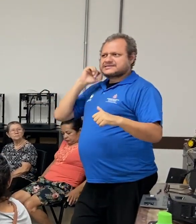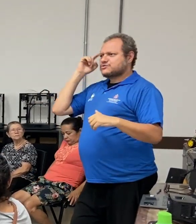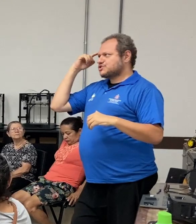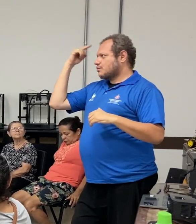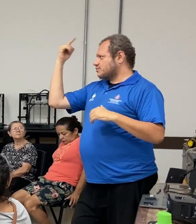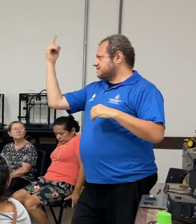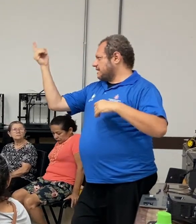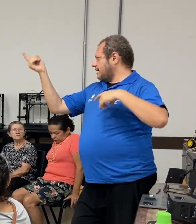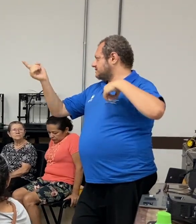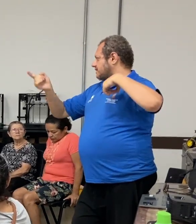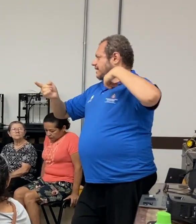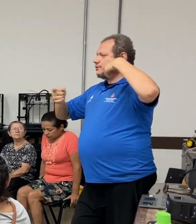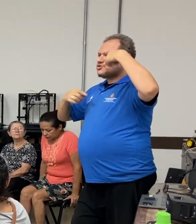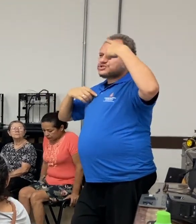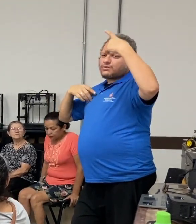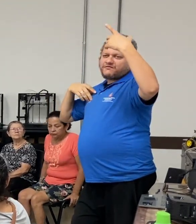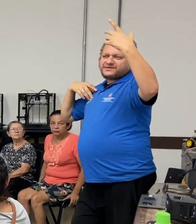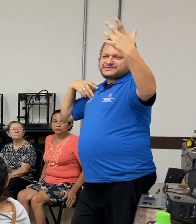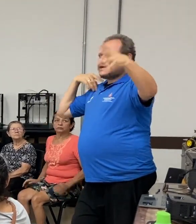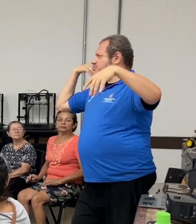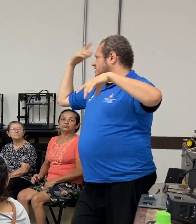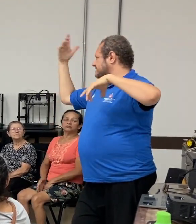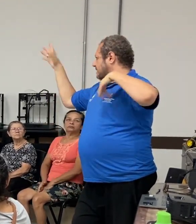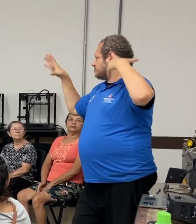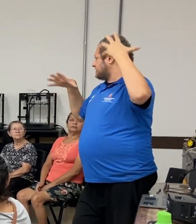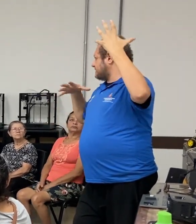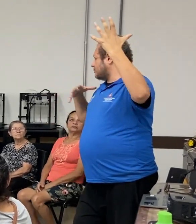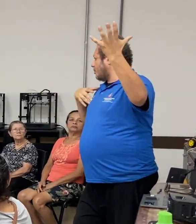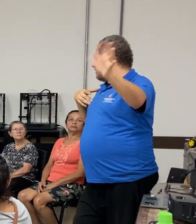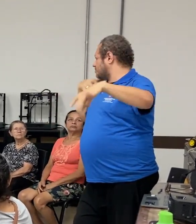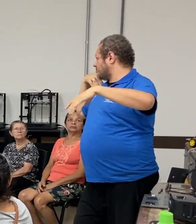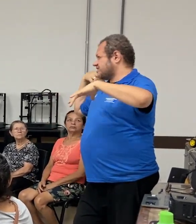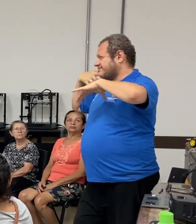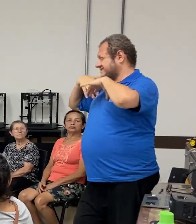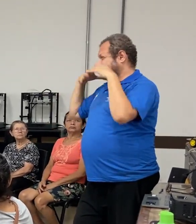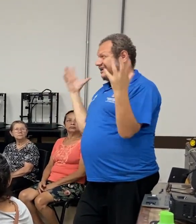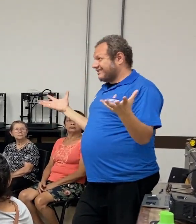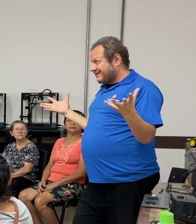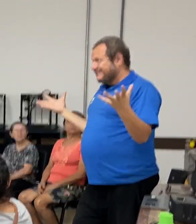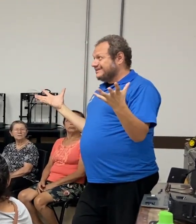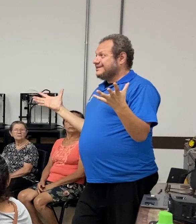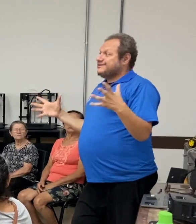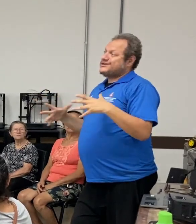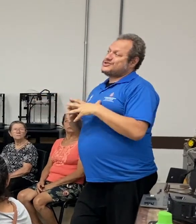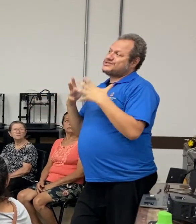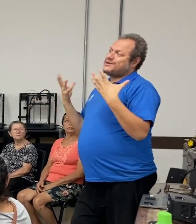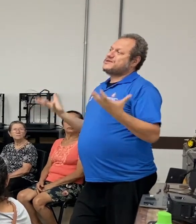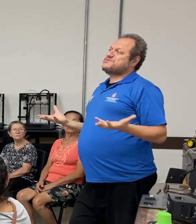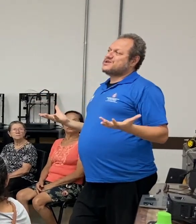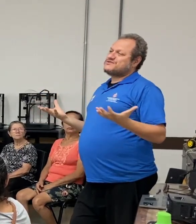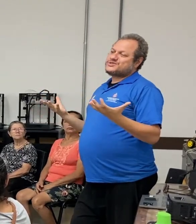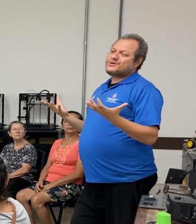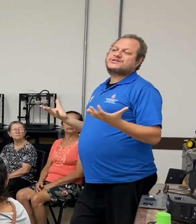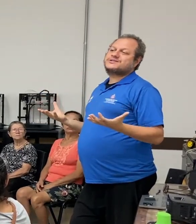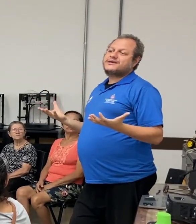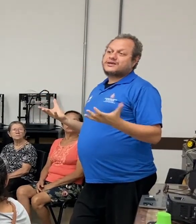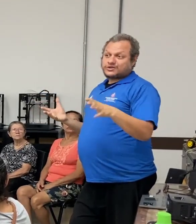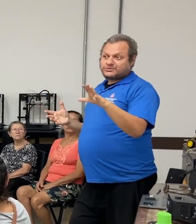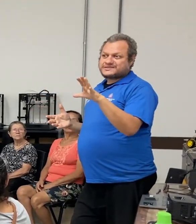não tinham consciência, né, não podiam confessar, não podiam casar, não podiam assinar documentos, não podiam fazer nada. E a gente tem a perspectiva de hoje. Todo mundo sabe,